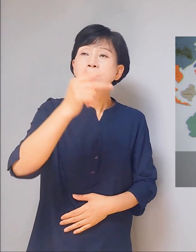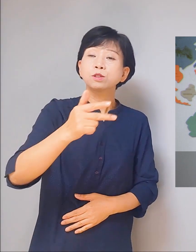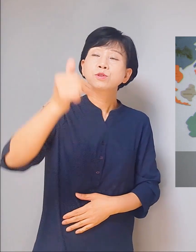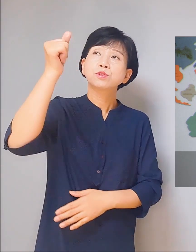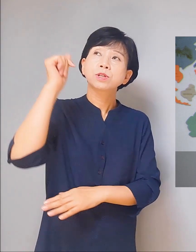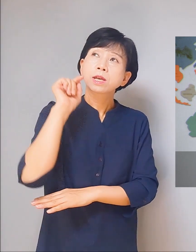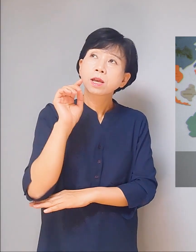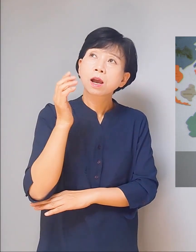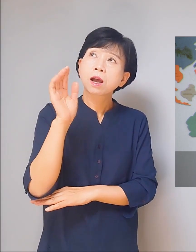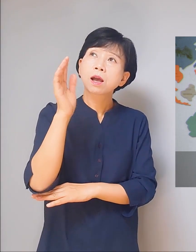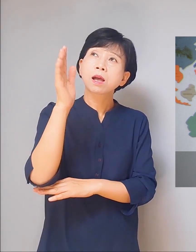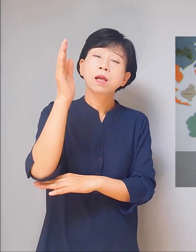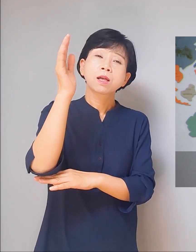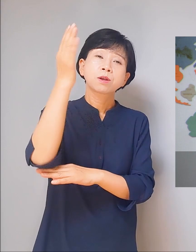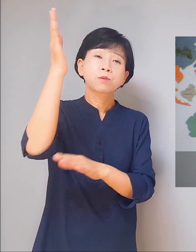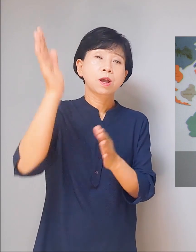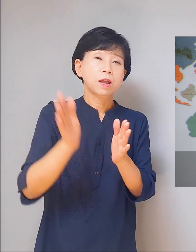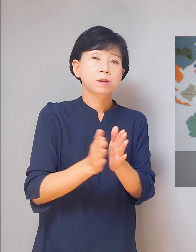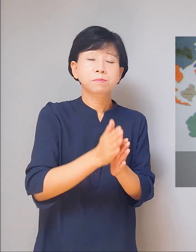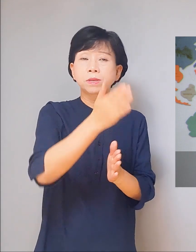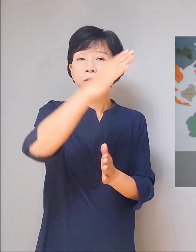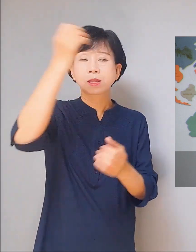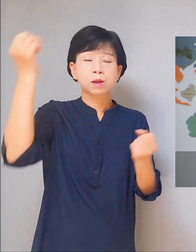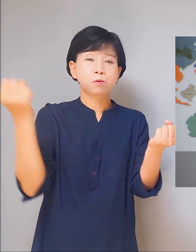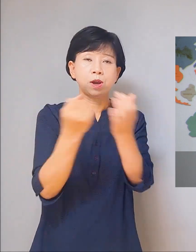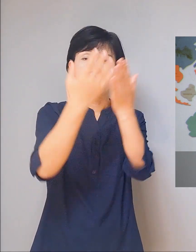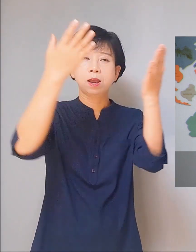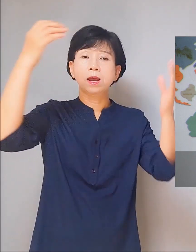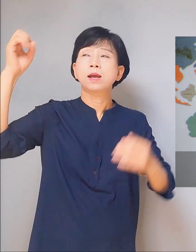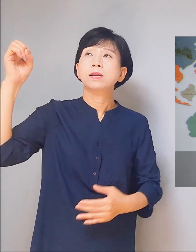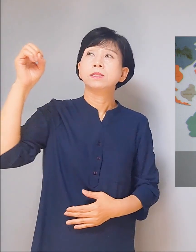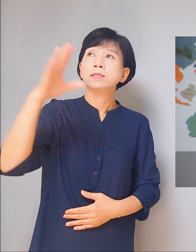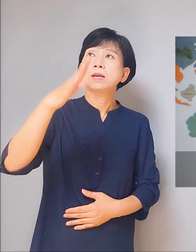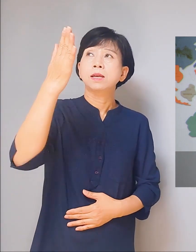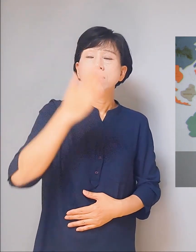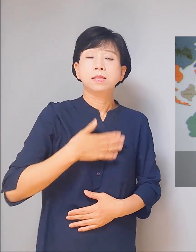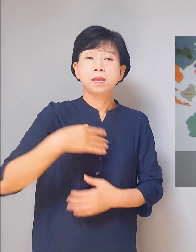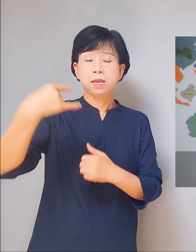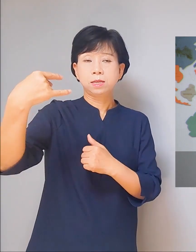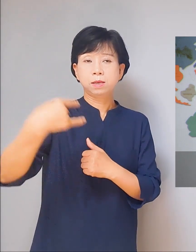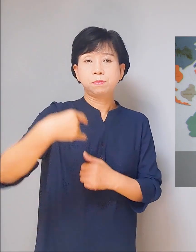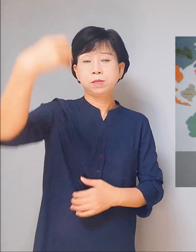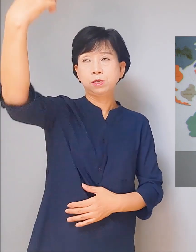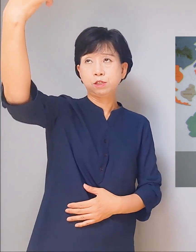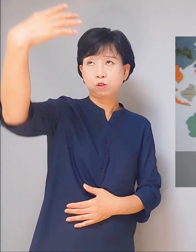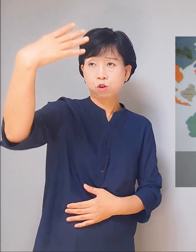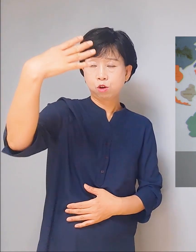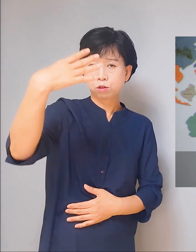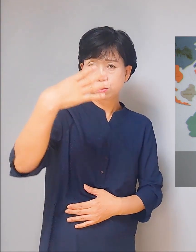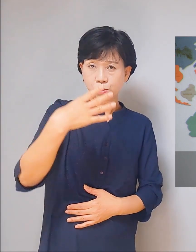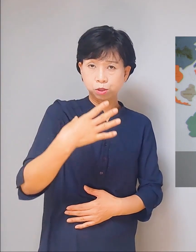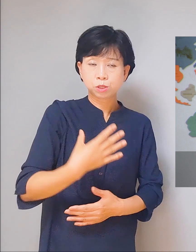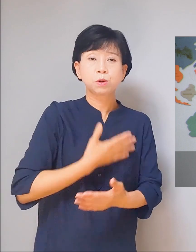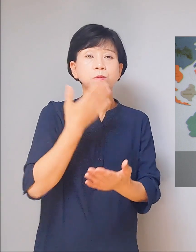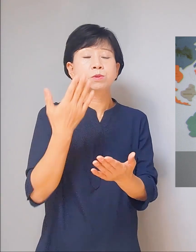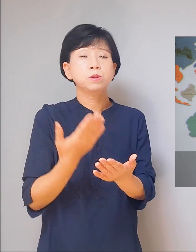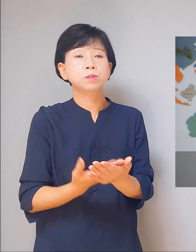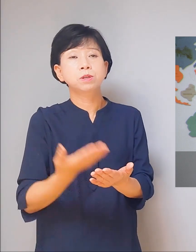계시네. 주의 영광 빛난 광채 내게 비춰